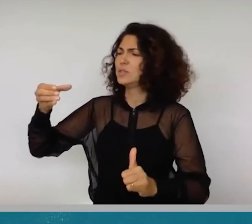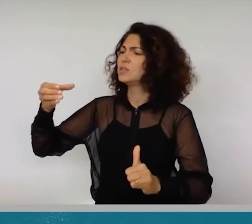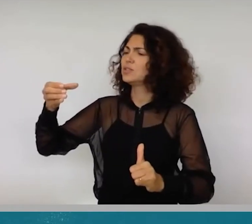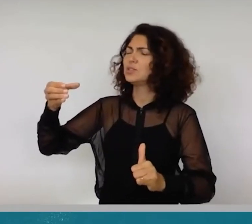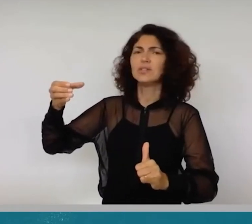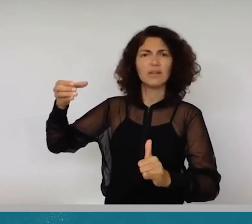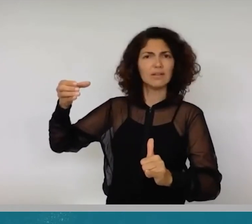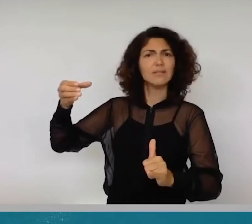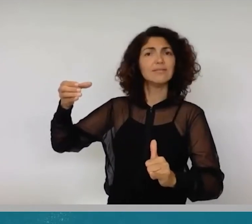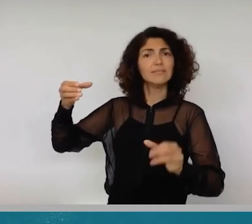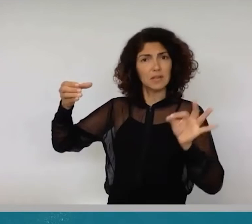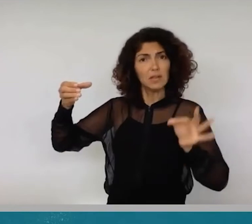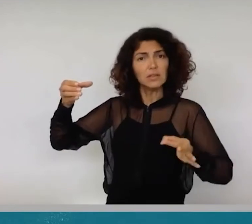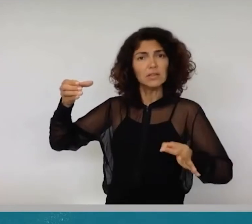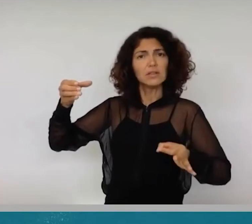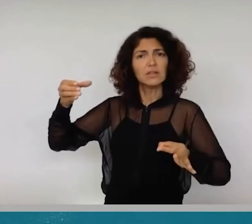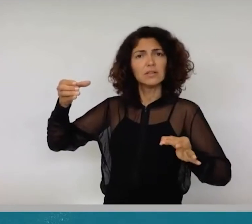aqui